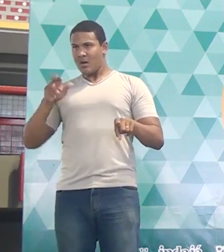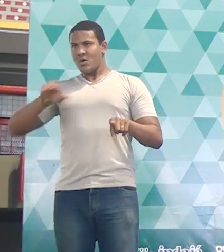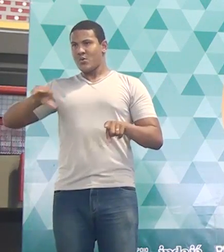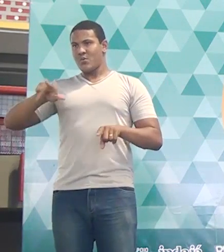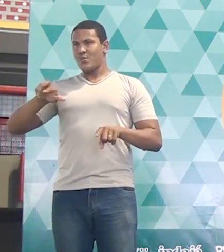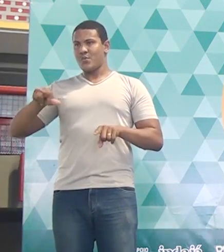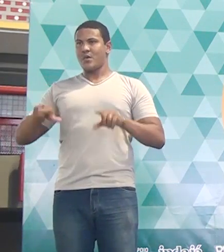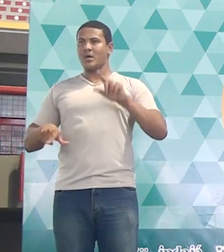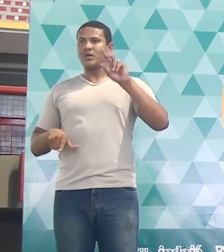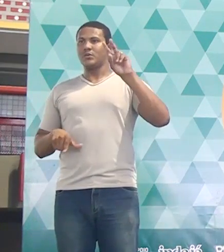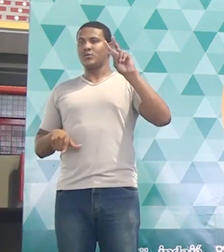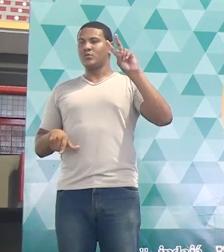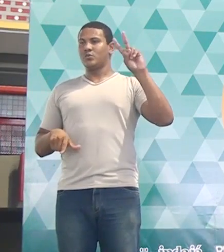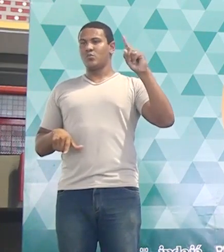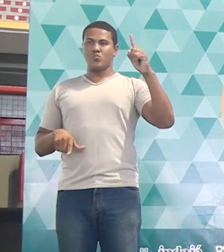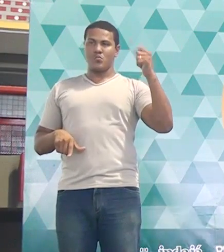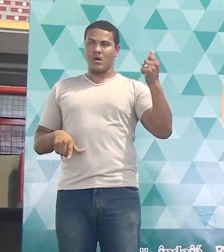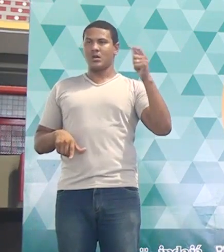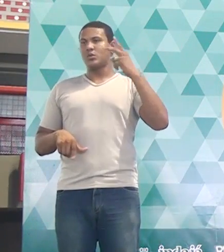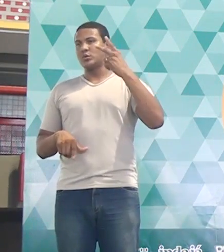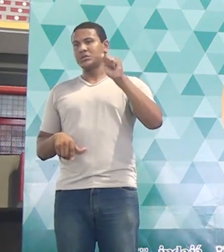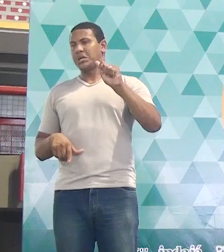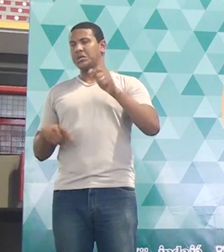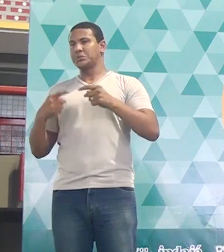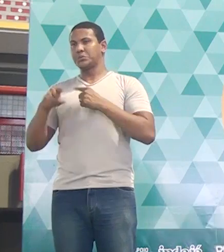Letra B.